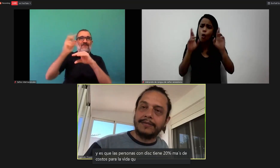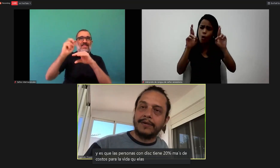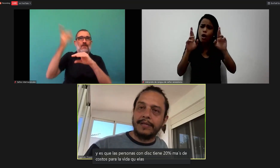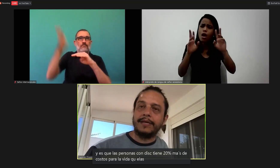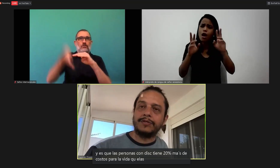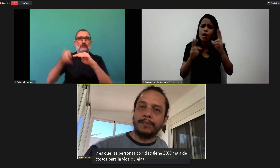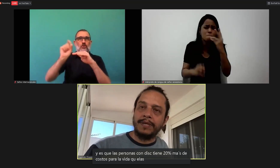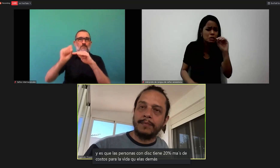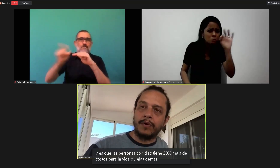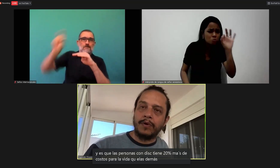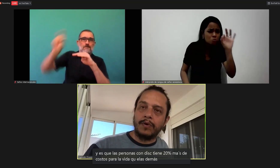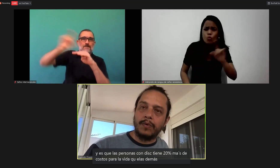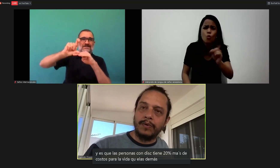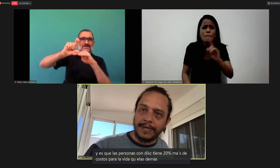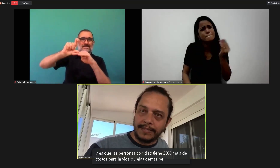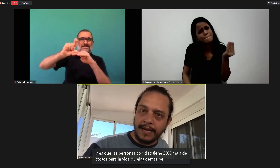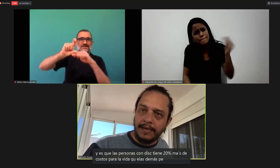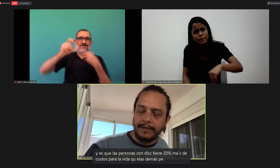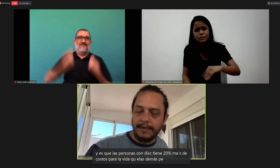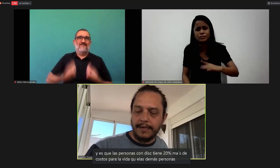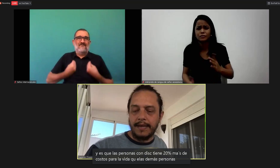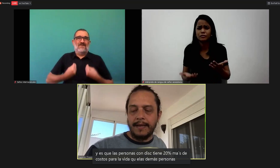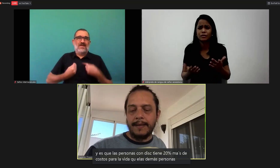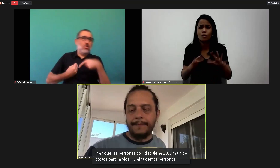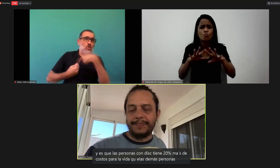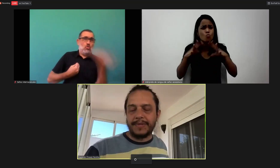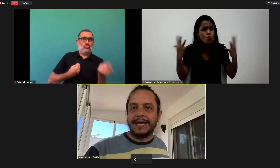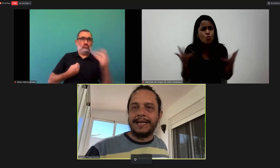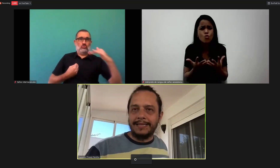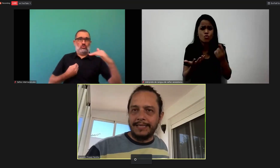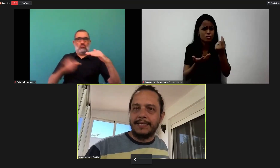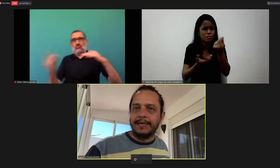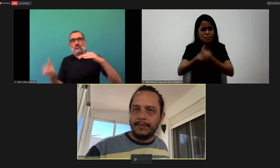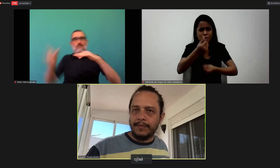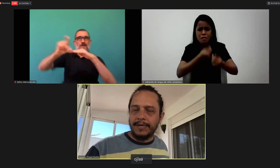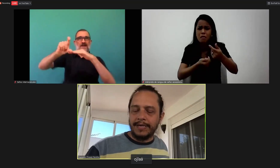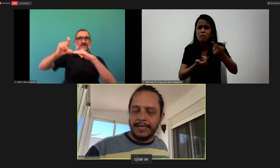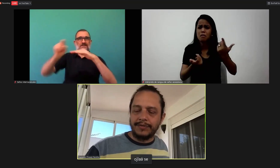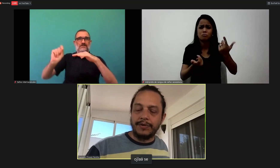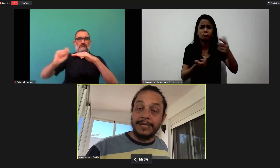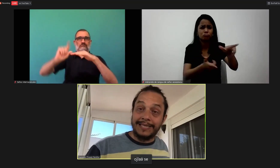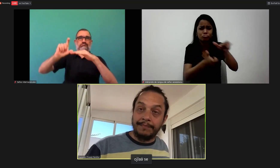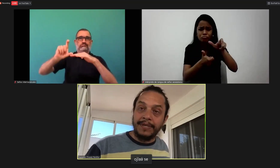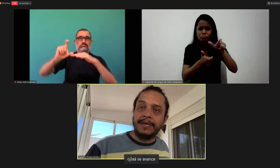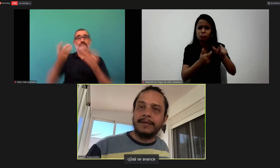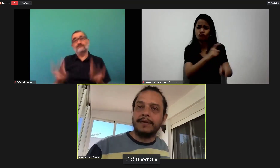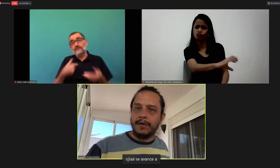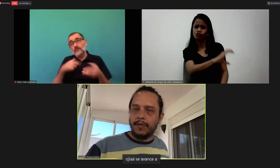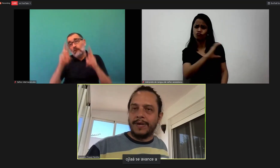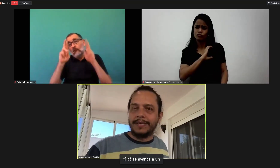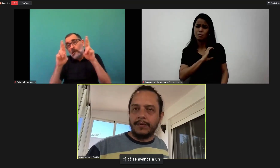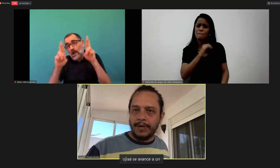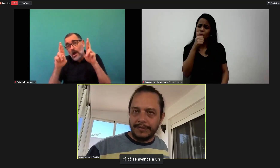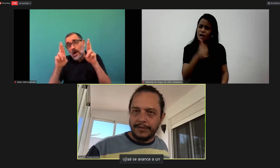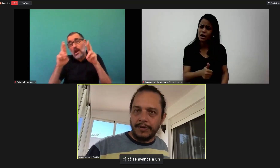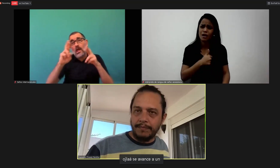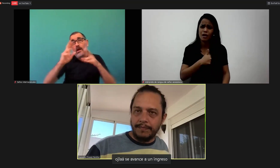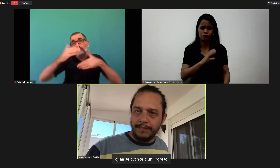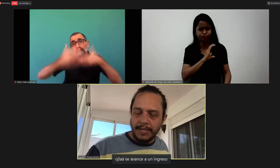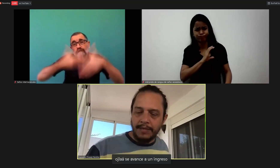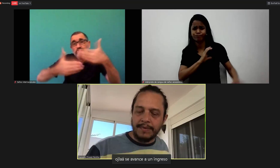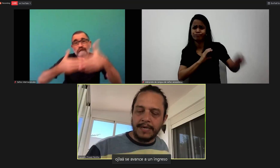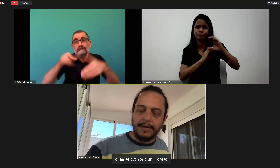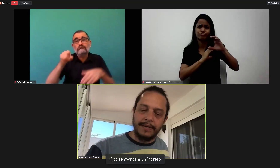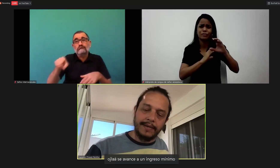de ingreso mínimo universal, que garantice un ingreso y también una